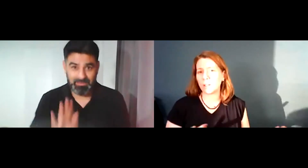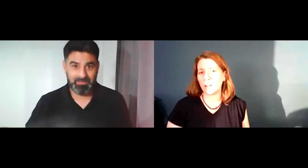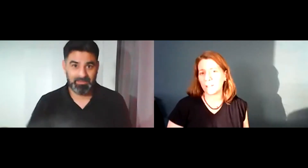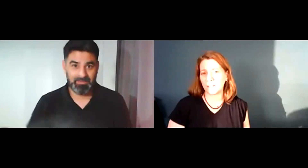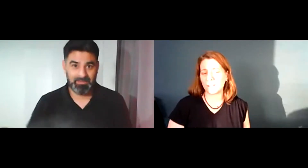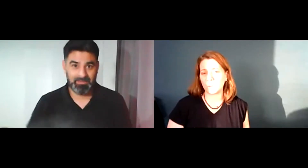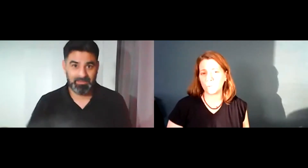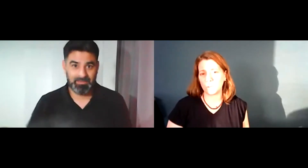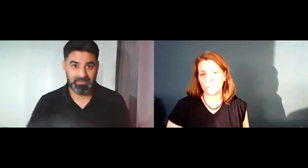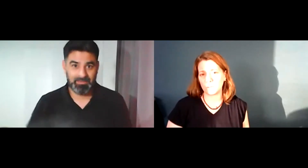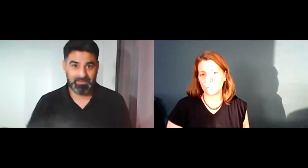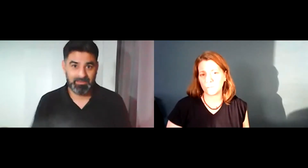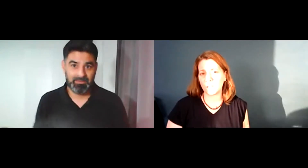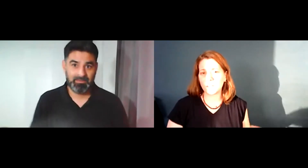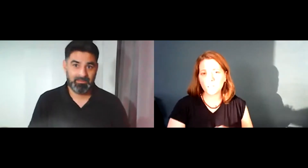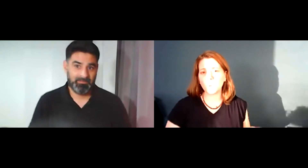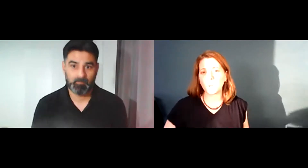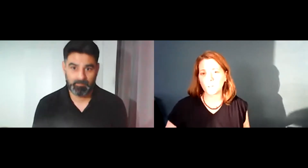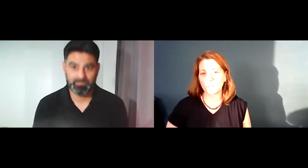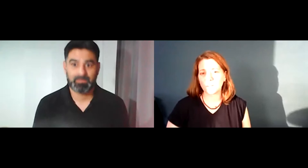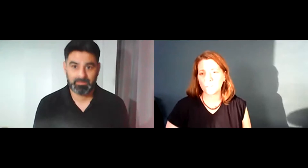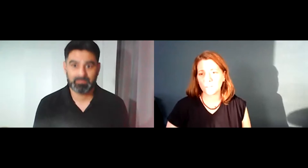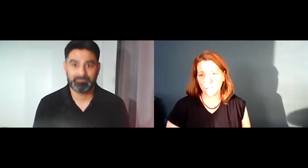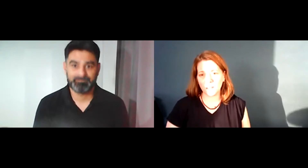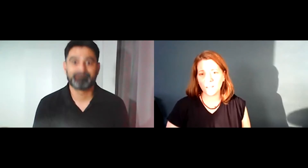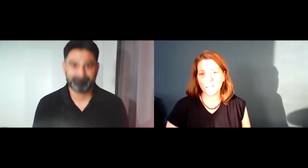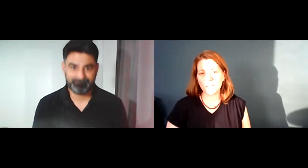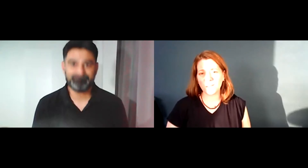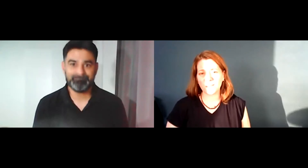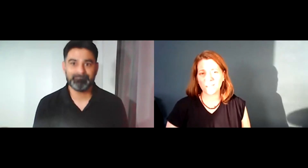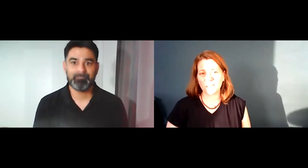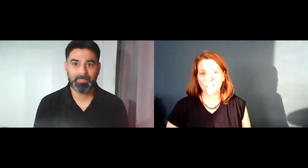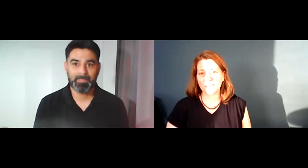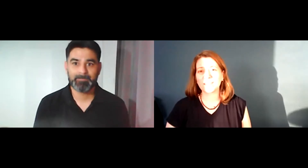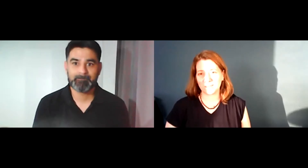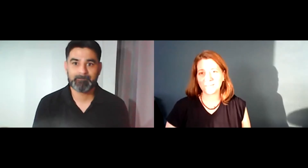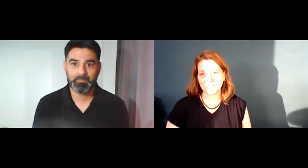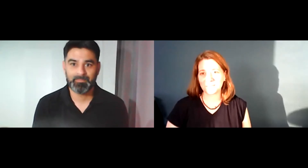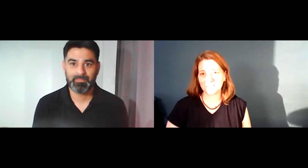van a estar en segundo. Eso es seguro. ¿Se entiende eso? Ok.